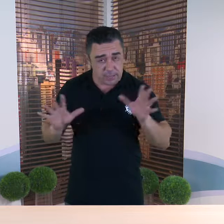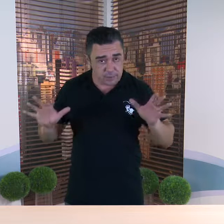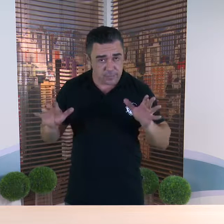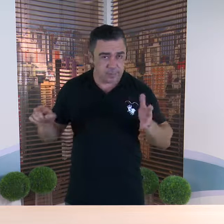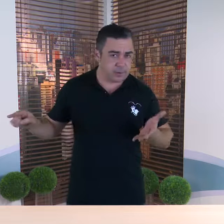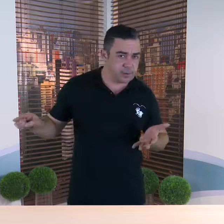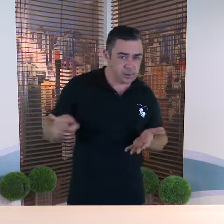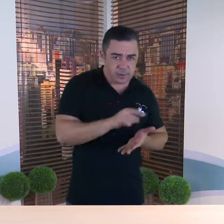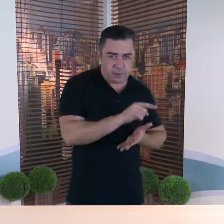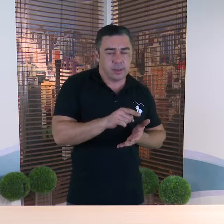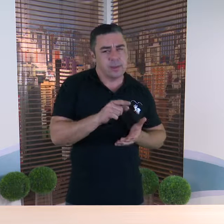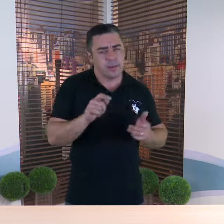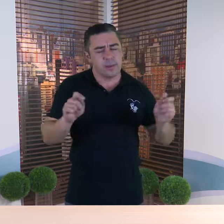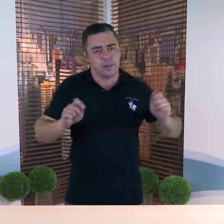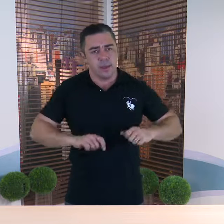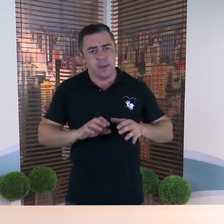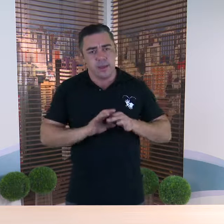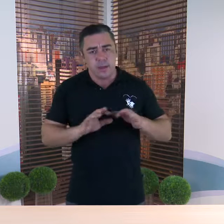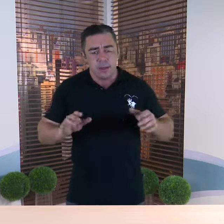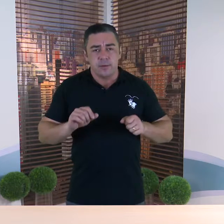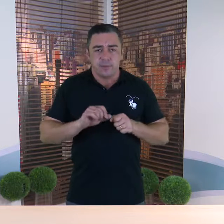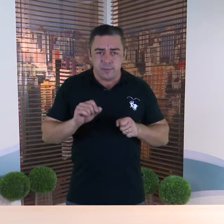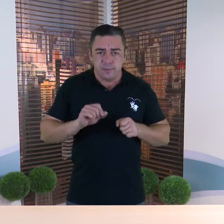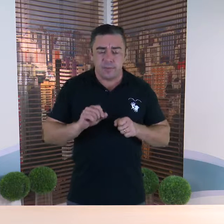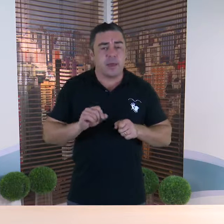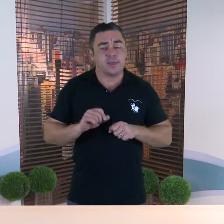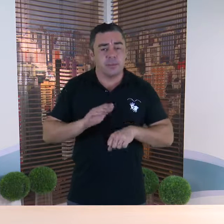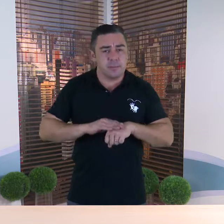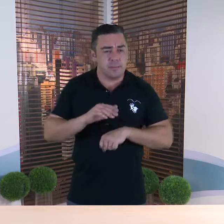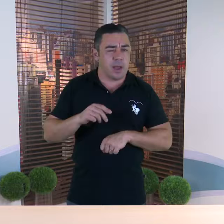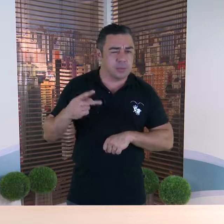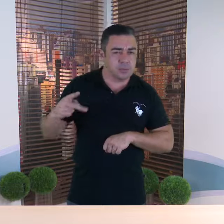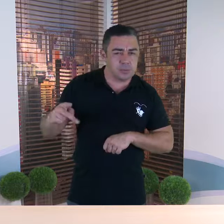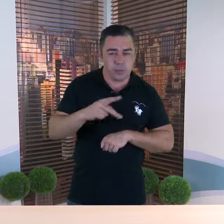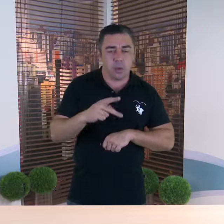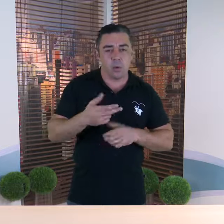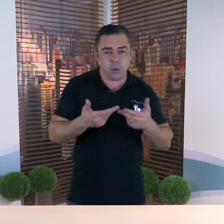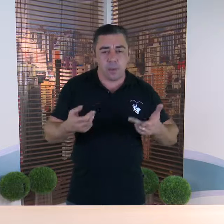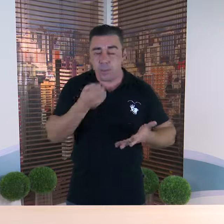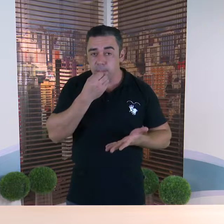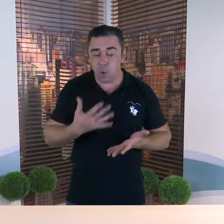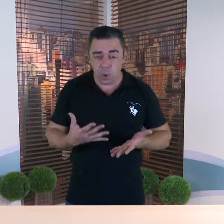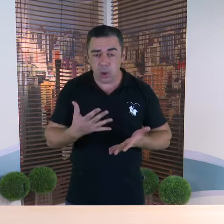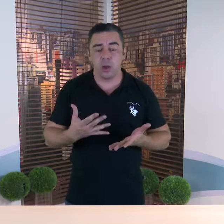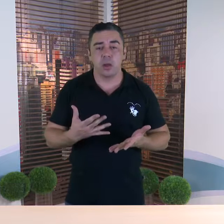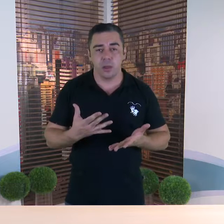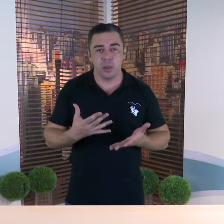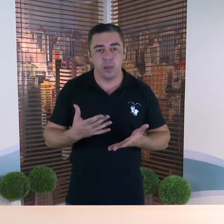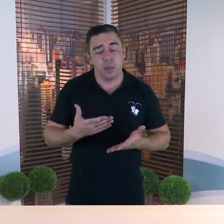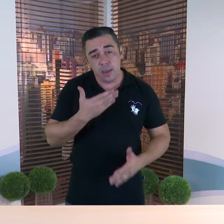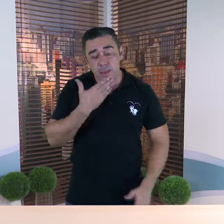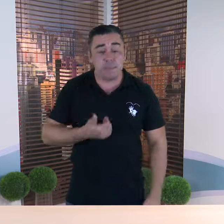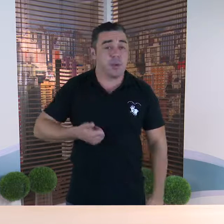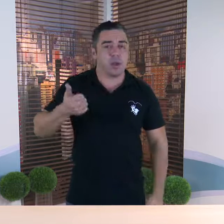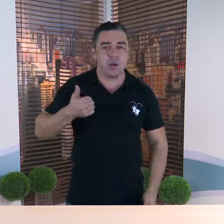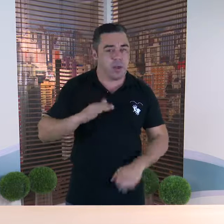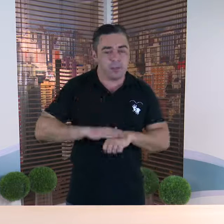significativamente livres, e que livremente executem mais ações boas do que más, é